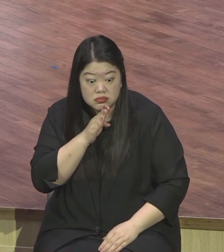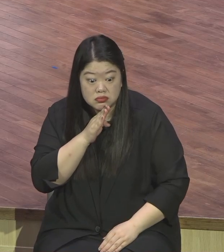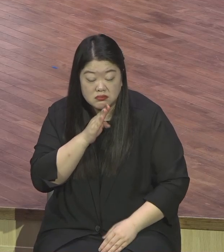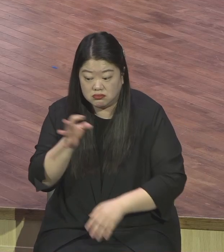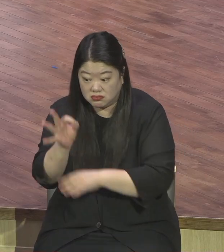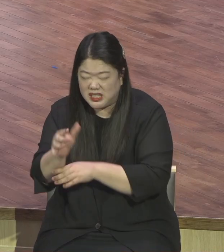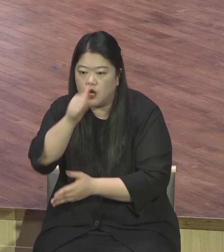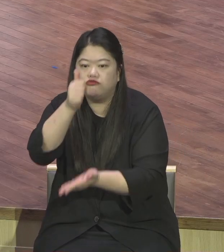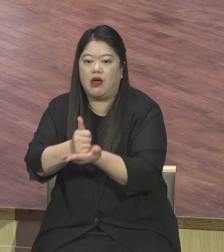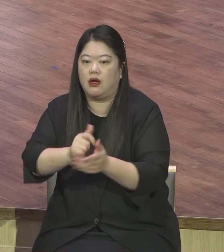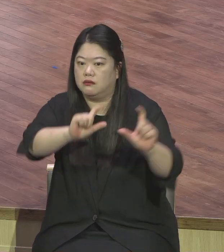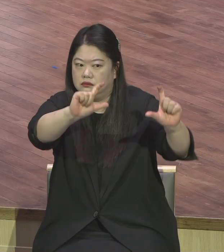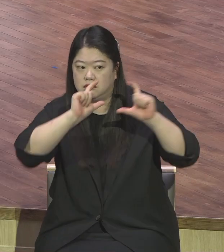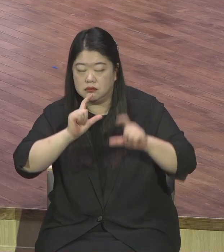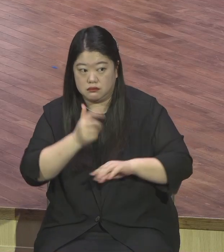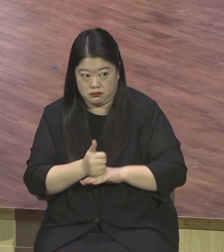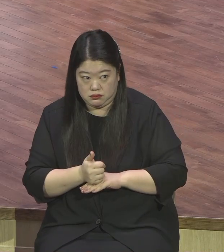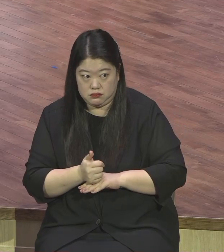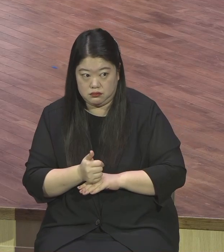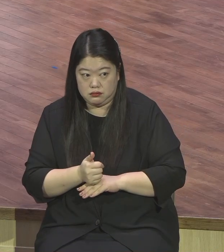비교어시